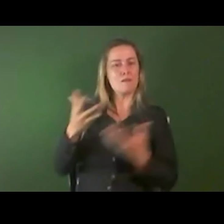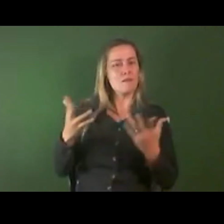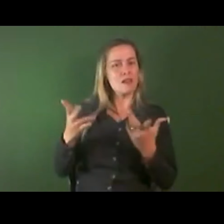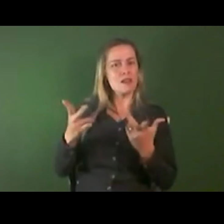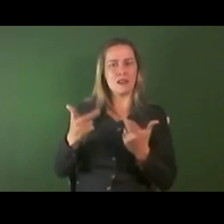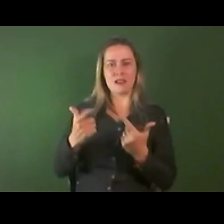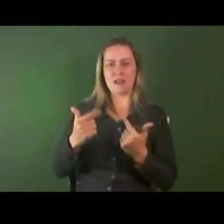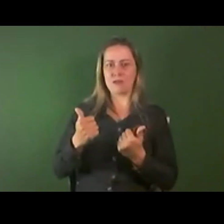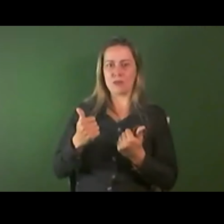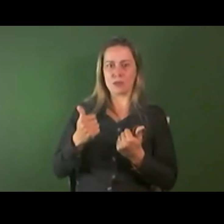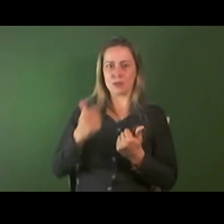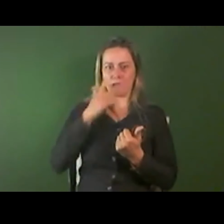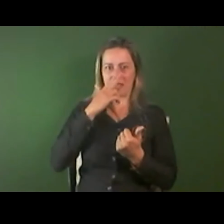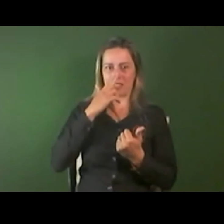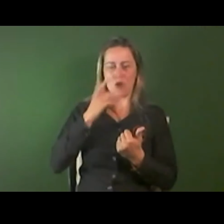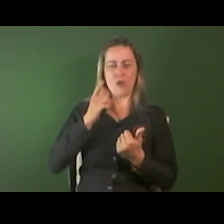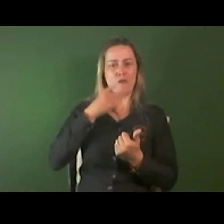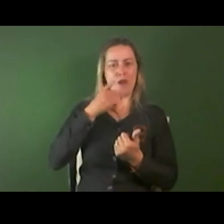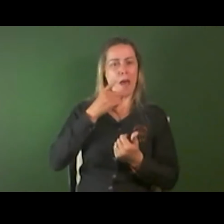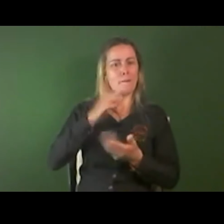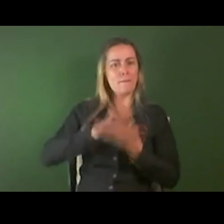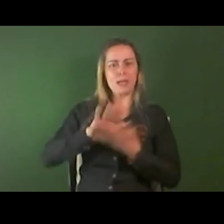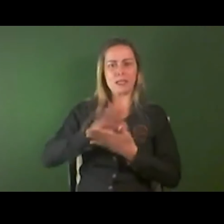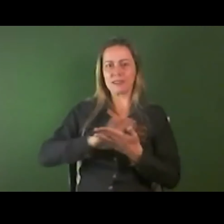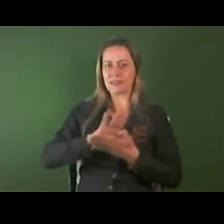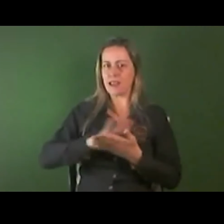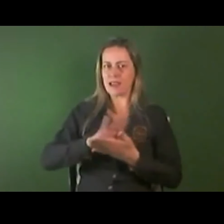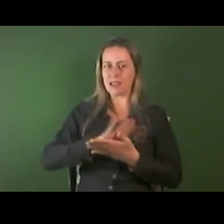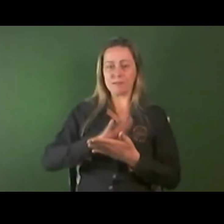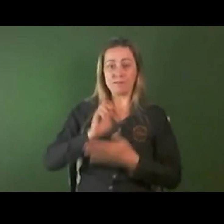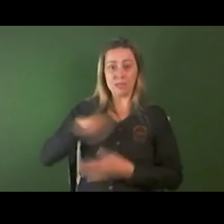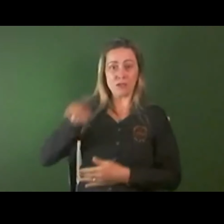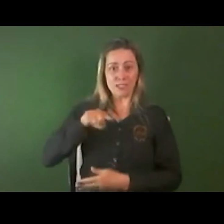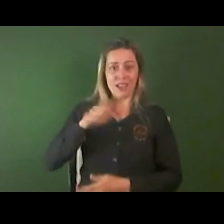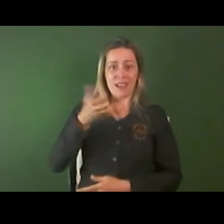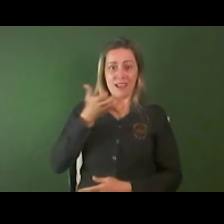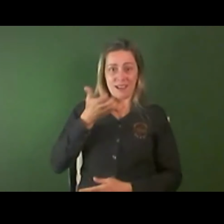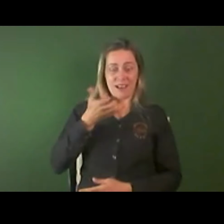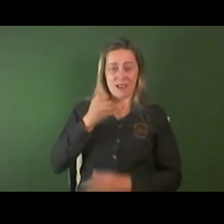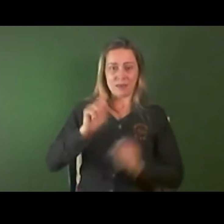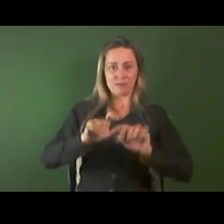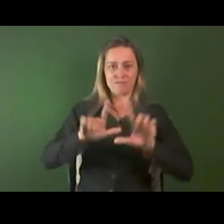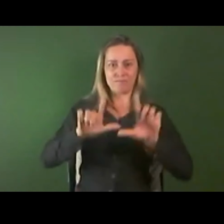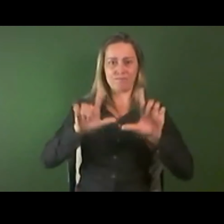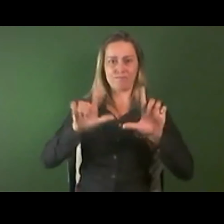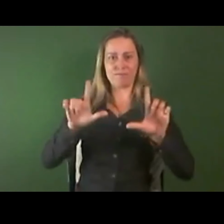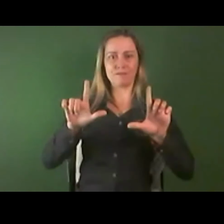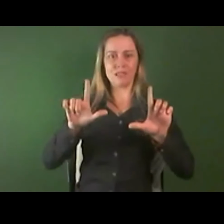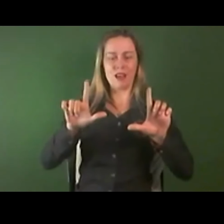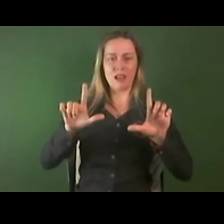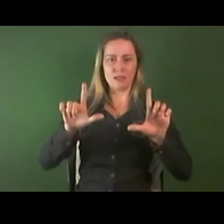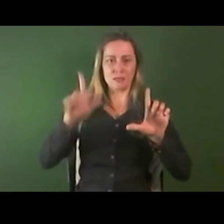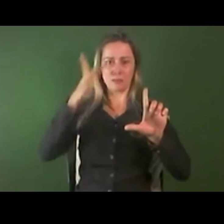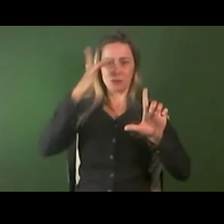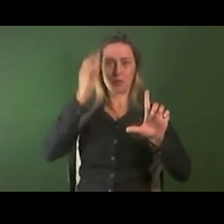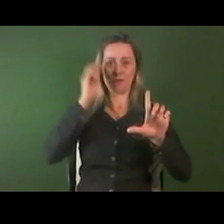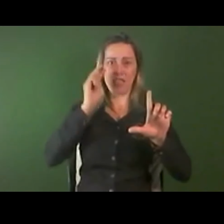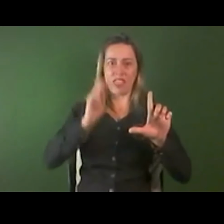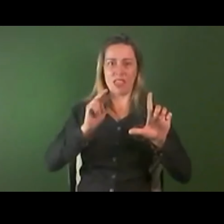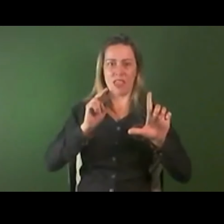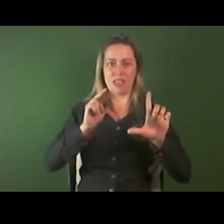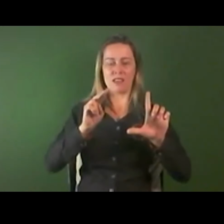maravilhoso. Eu não vou mais falar mais nada, então, se vocês puderem deixar a minha tela bem grande para as pessoas poderem ver